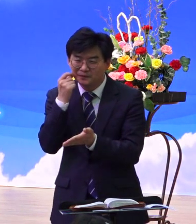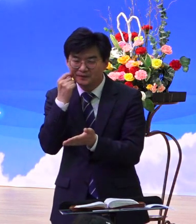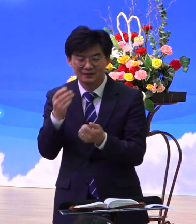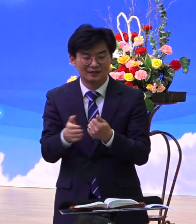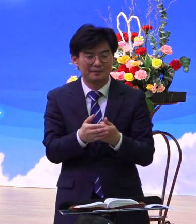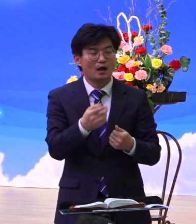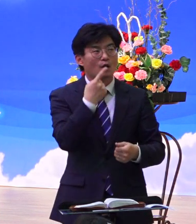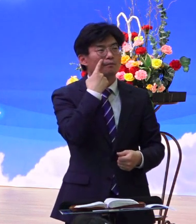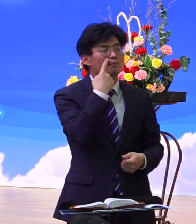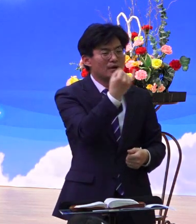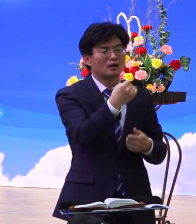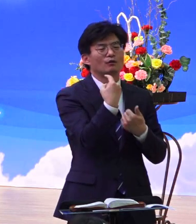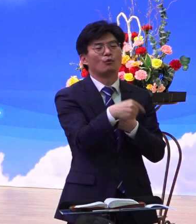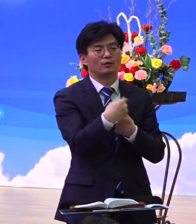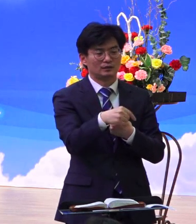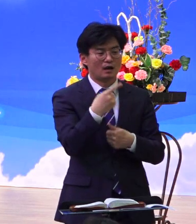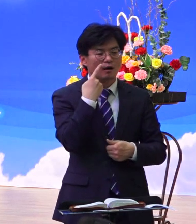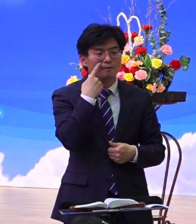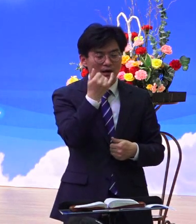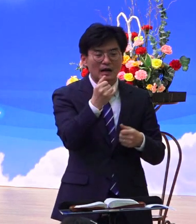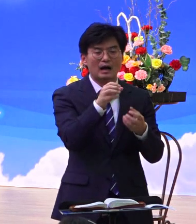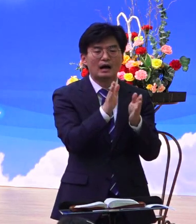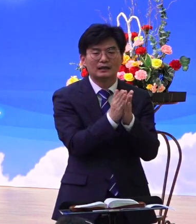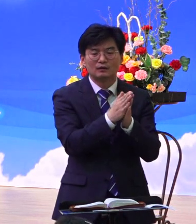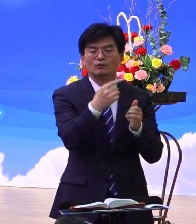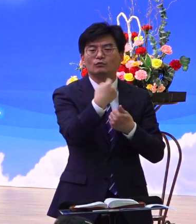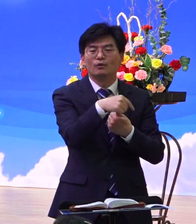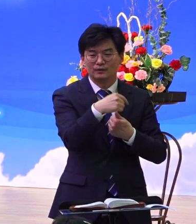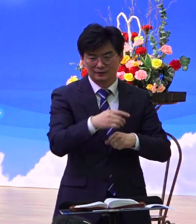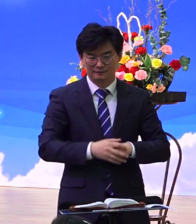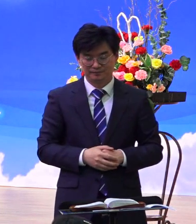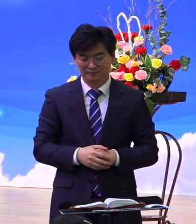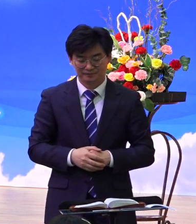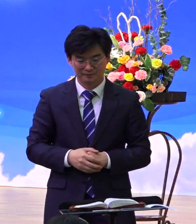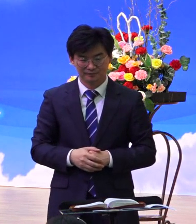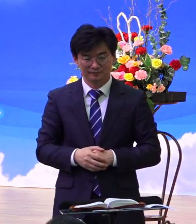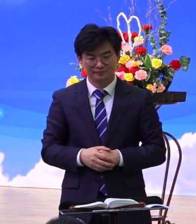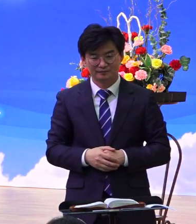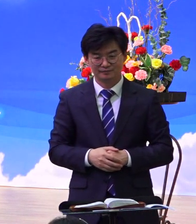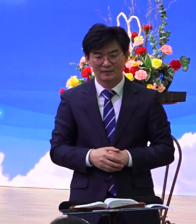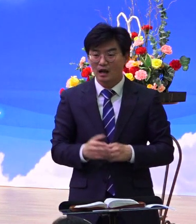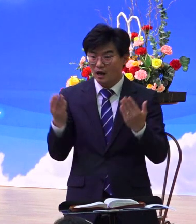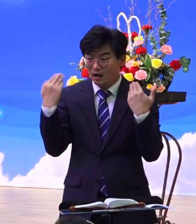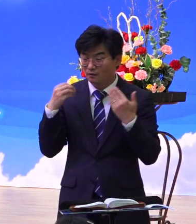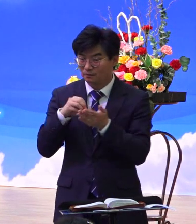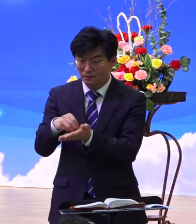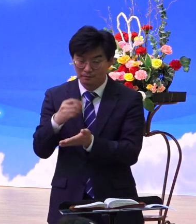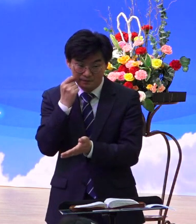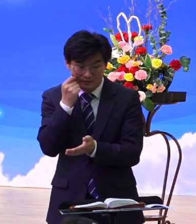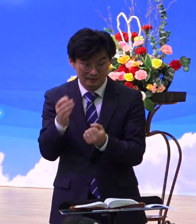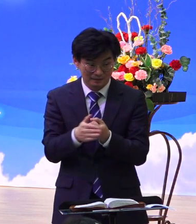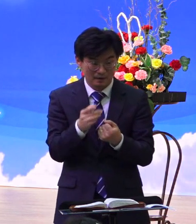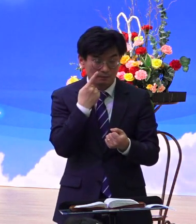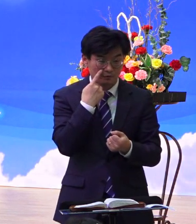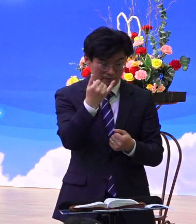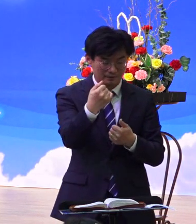배웠습니다. 청년이 될 때까지 농사일을 계속해서 거들었고, 또 상점에 직원으로 취직을